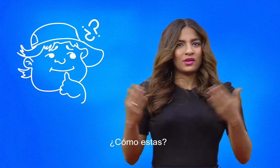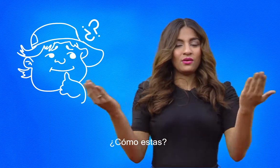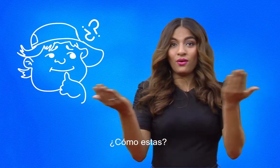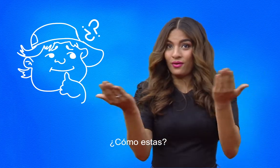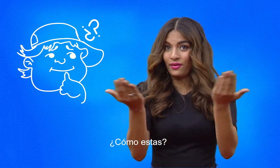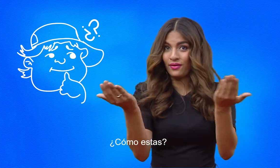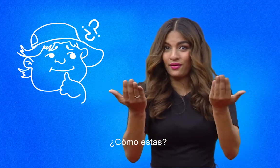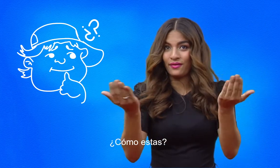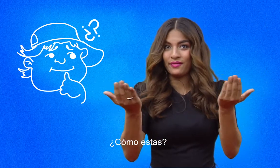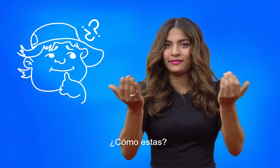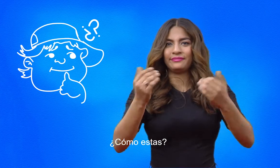¿cómo estás?